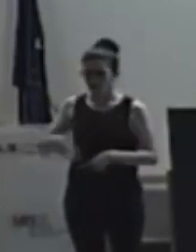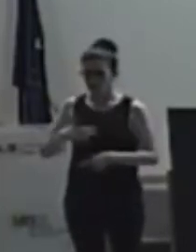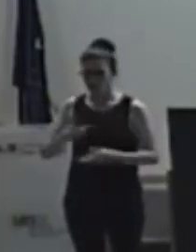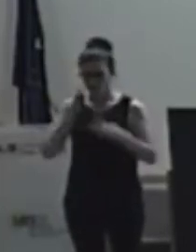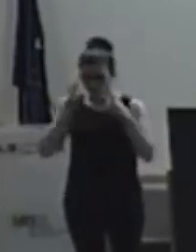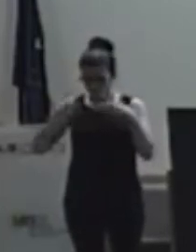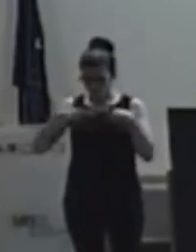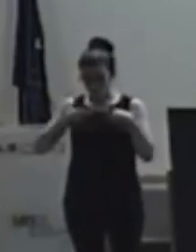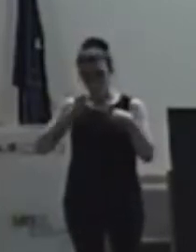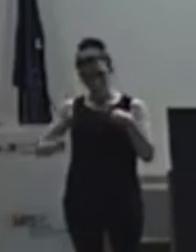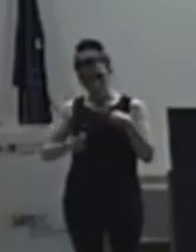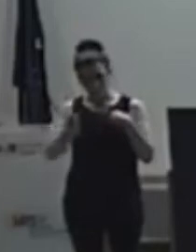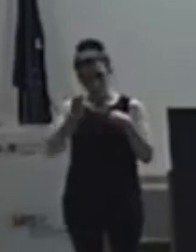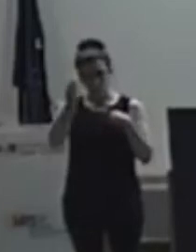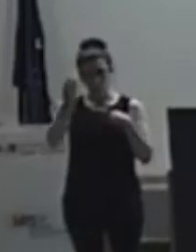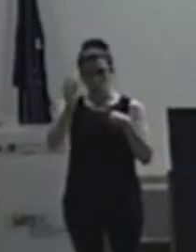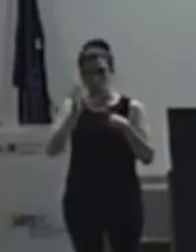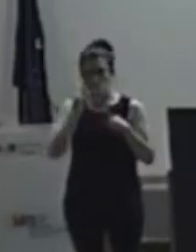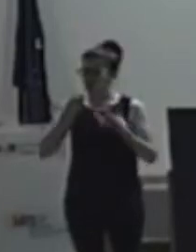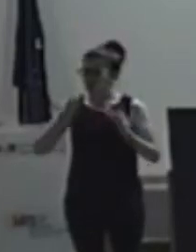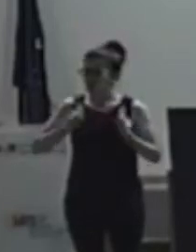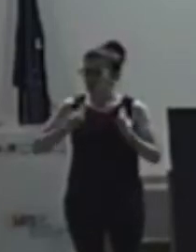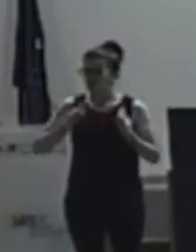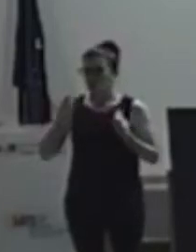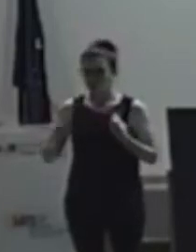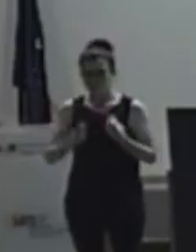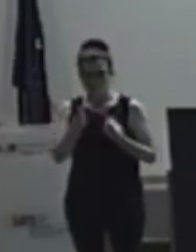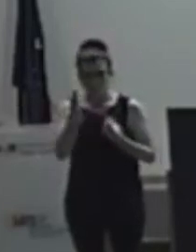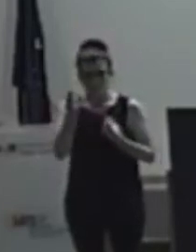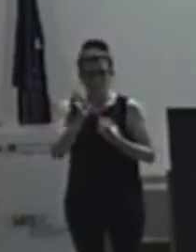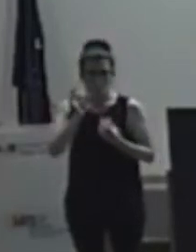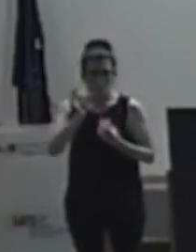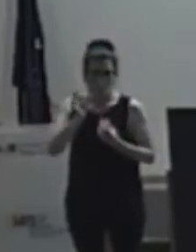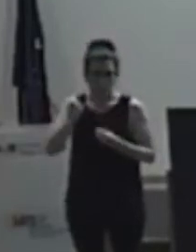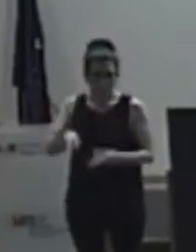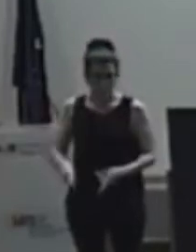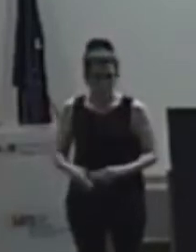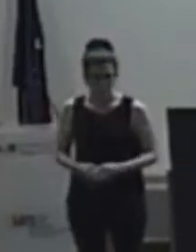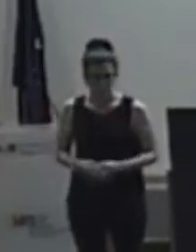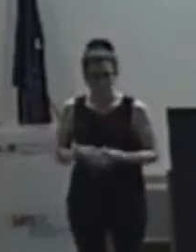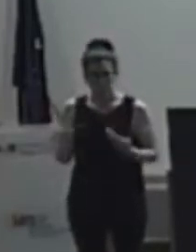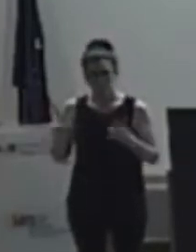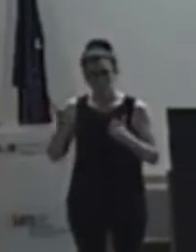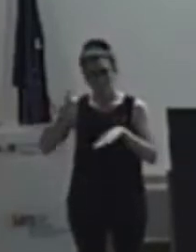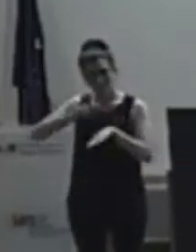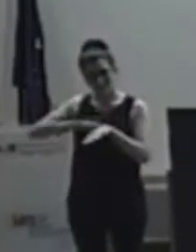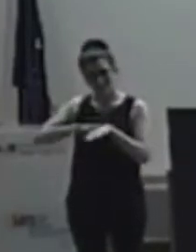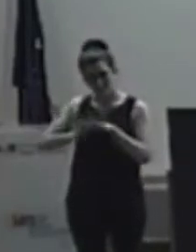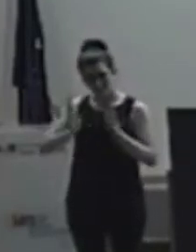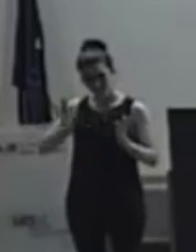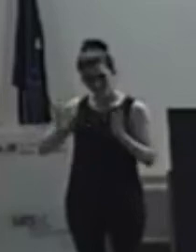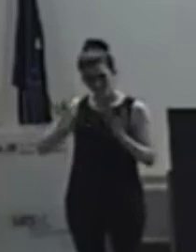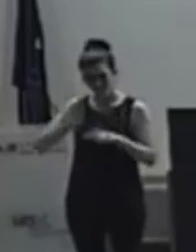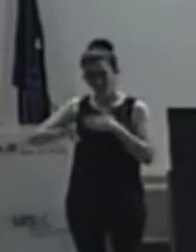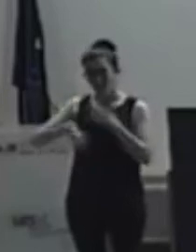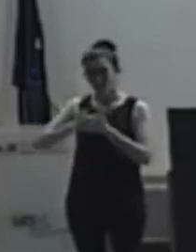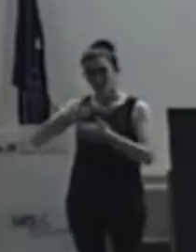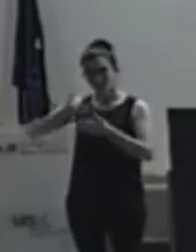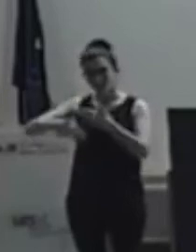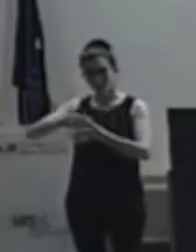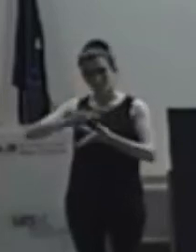no. Vivo mejor con esta tecnología o no, pero en ese tiempo que se requiere, mientras que todo se pone en